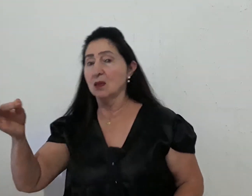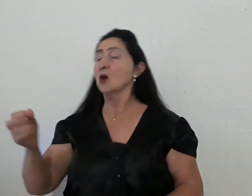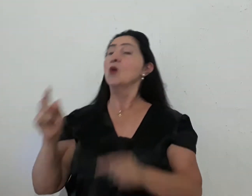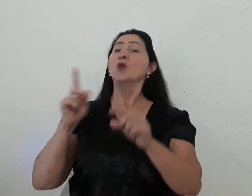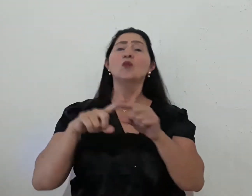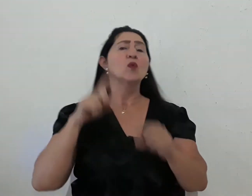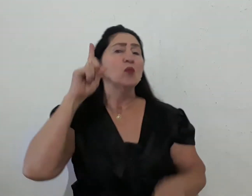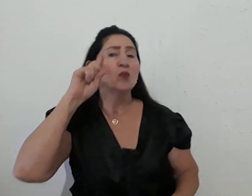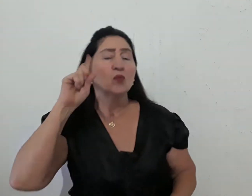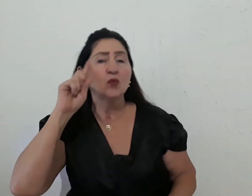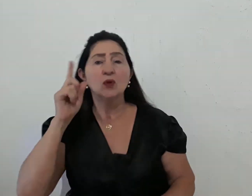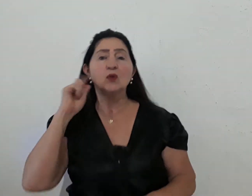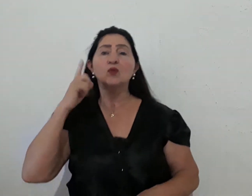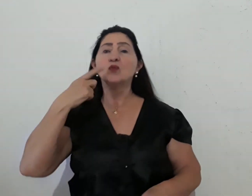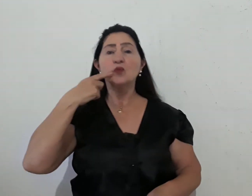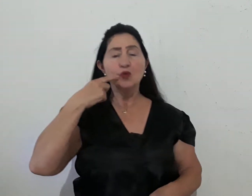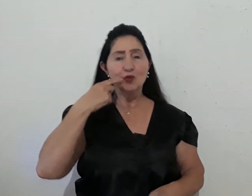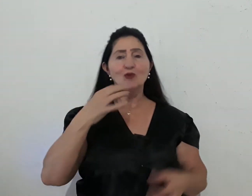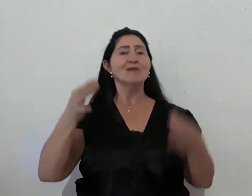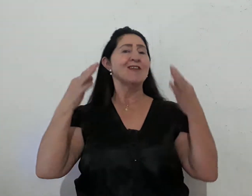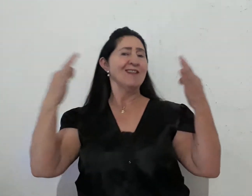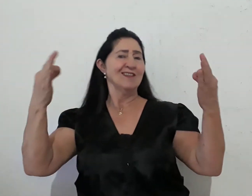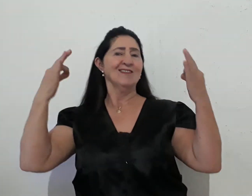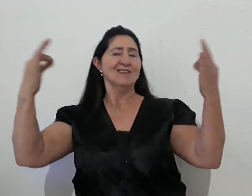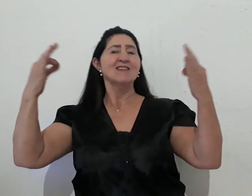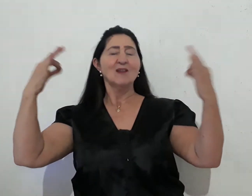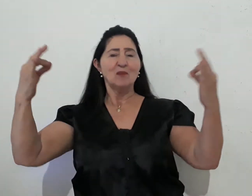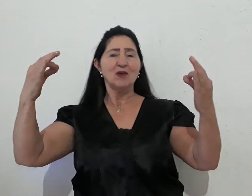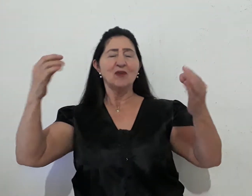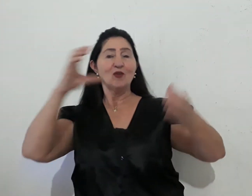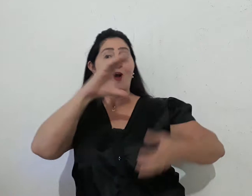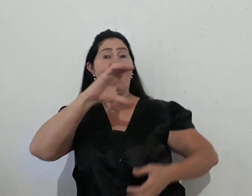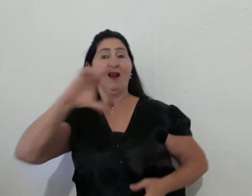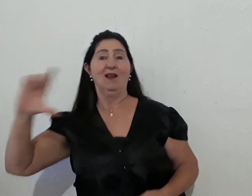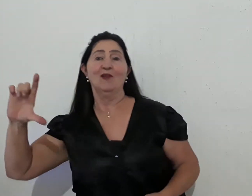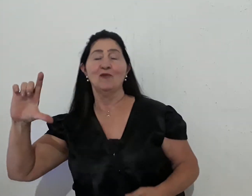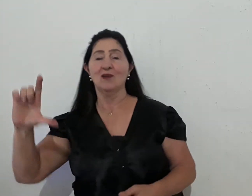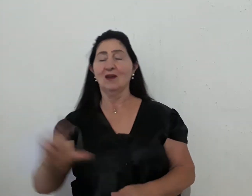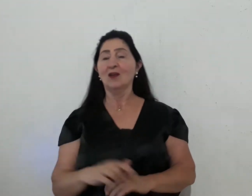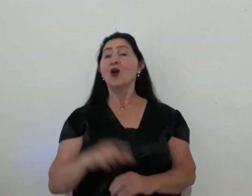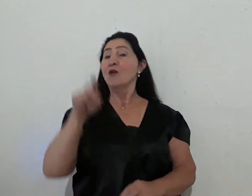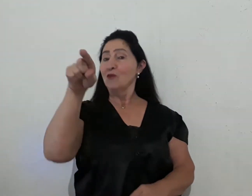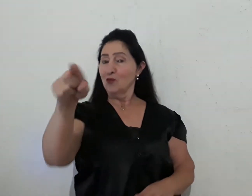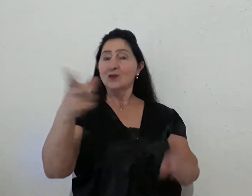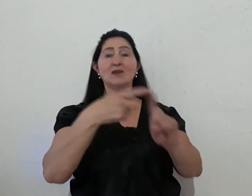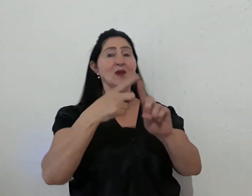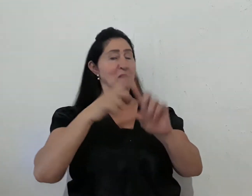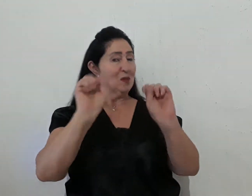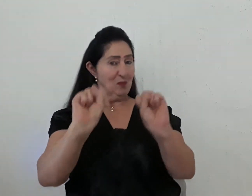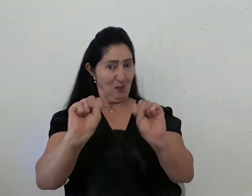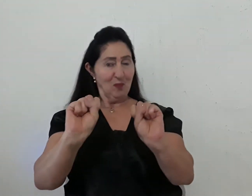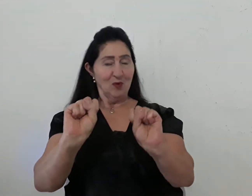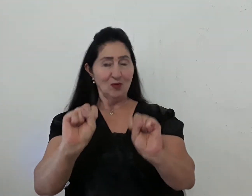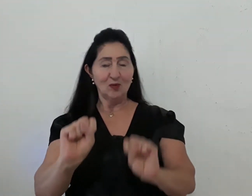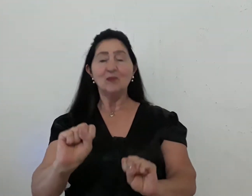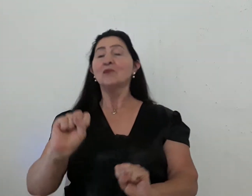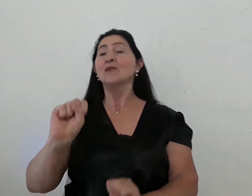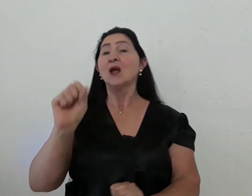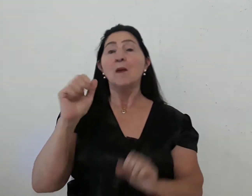que muitos surdos ficam craques em classificadores, e você também pode, basta realizar esse